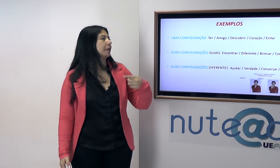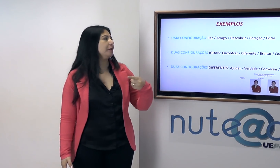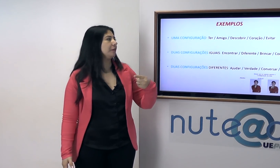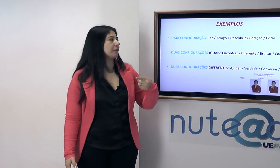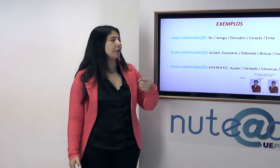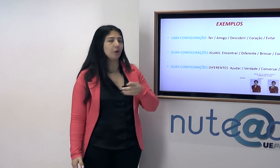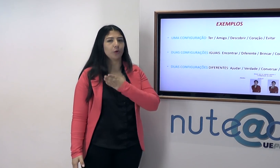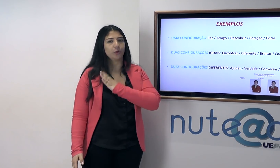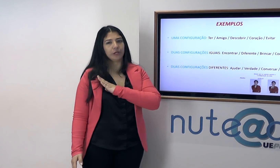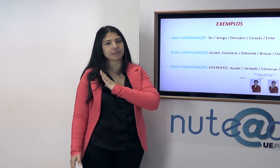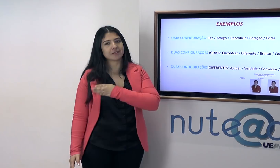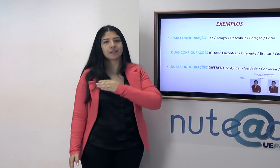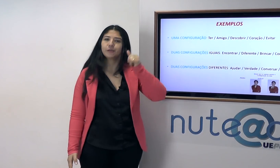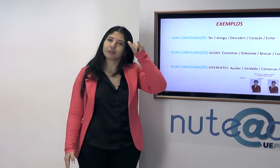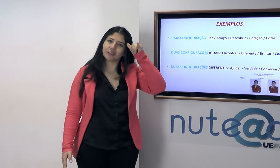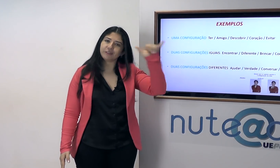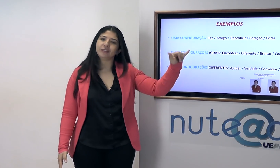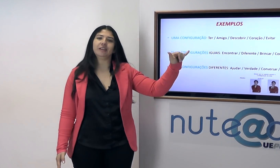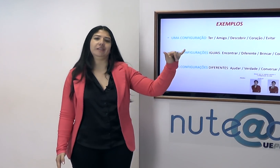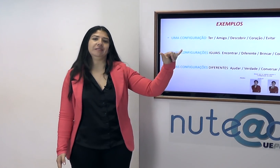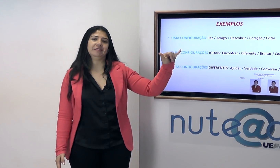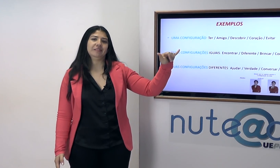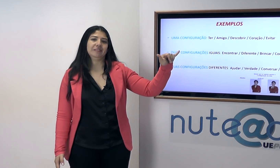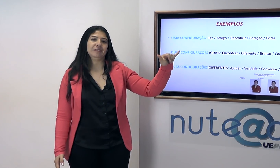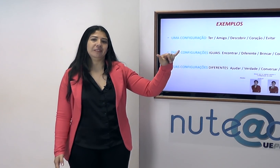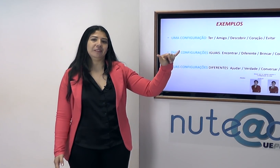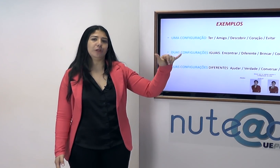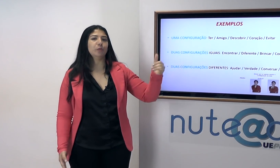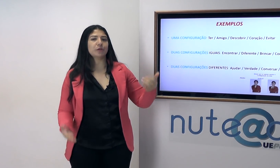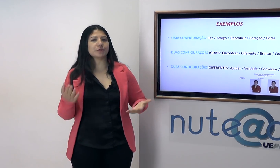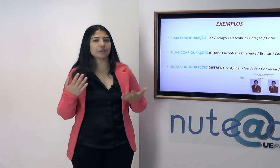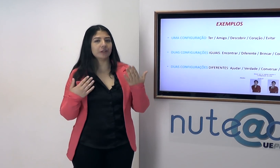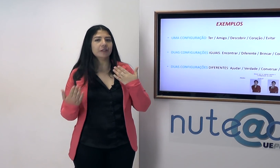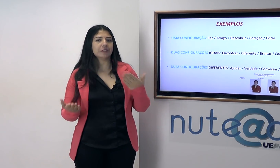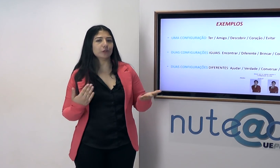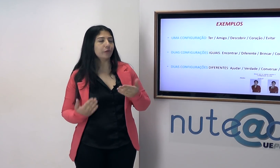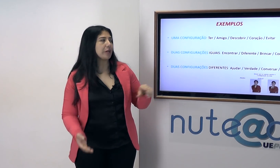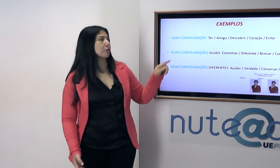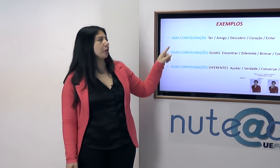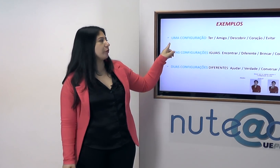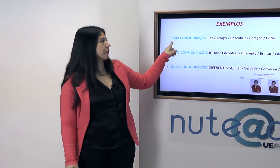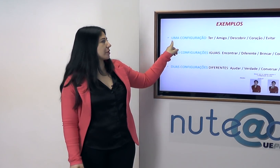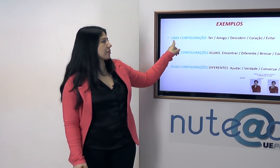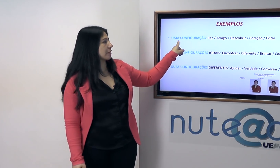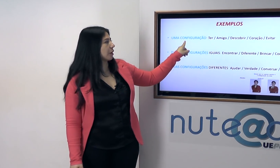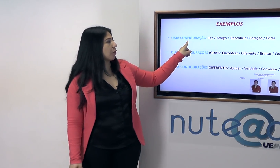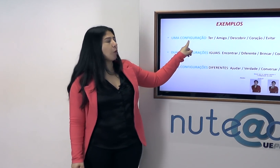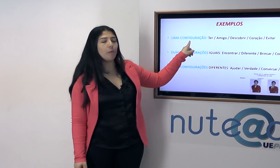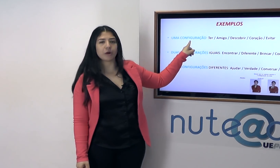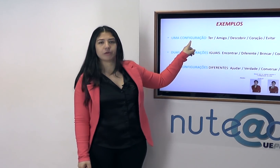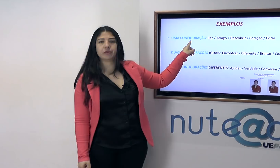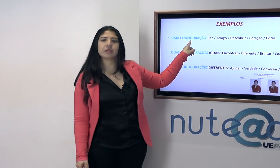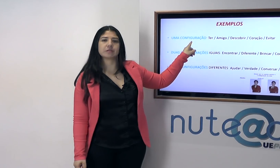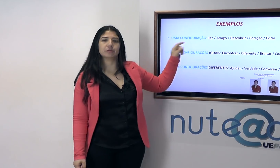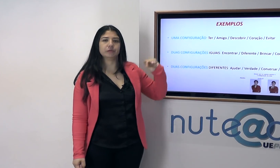descobrir, coração e evitar. Então, por isso que tanto faz. Quando eu vou fazer um sinal com uma configuração